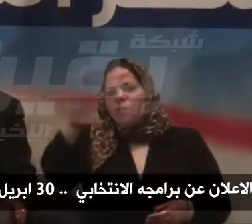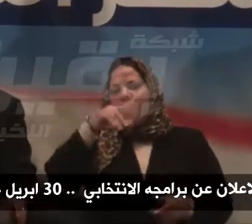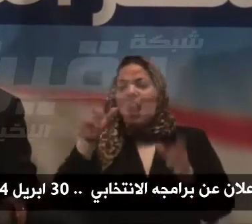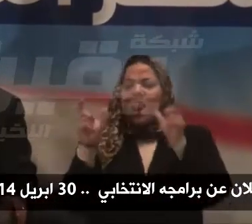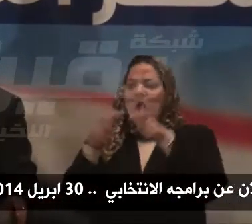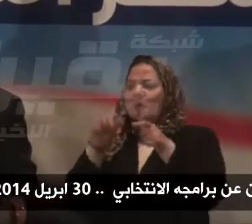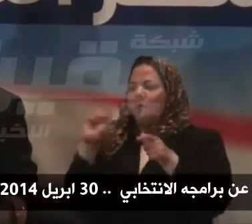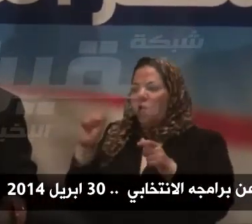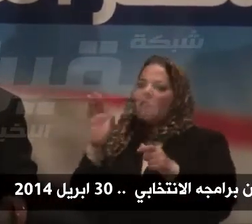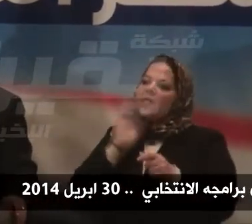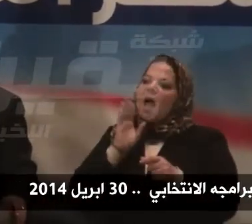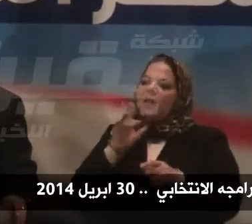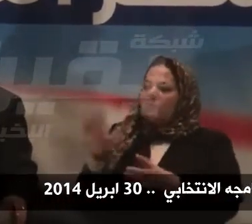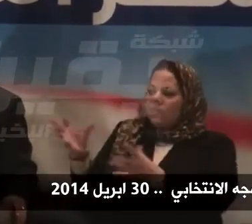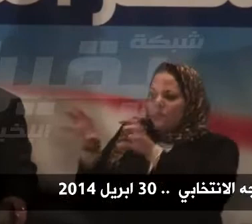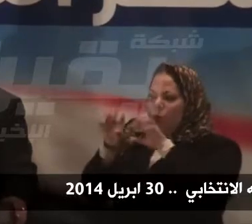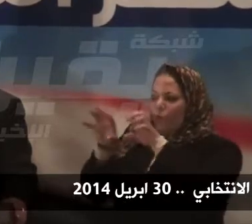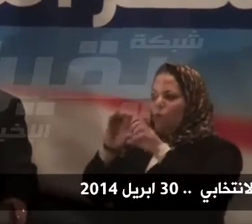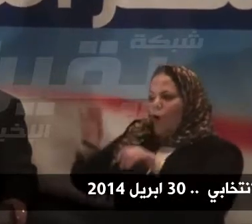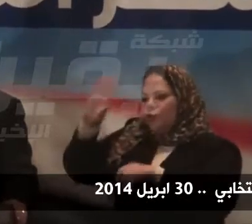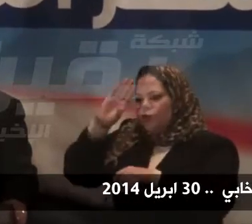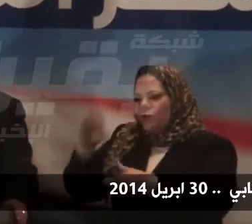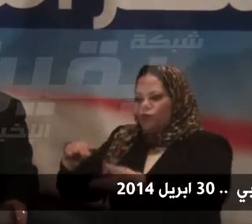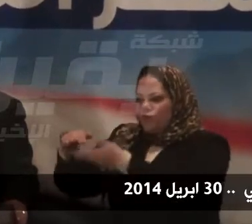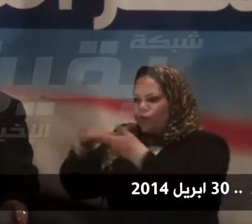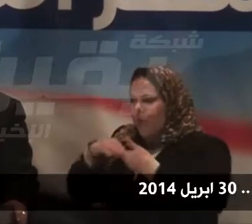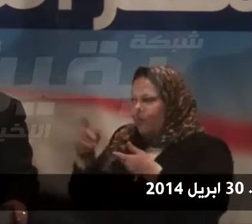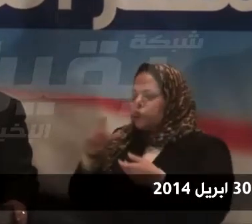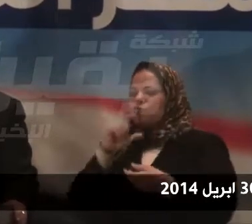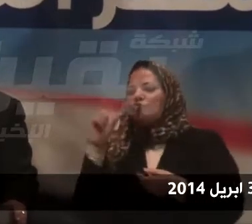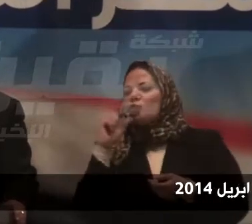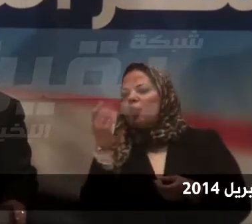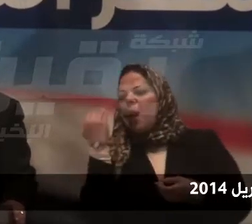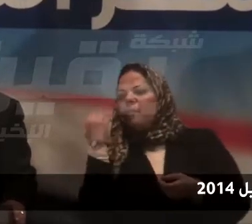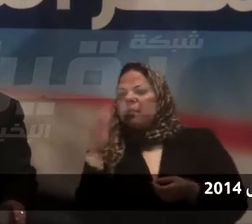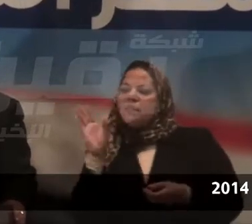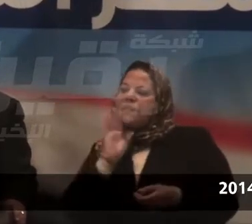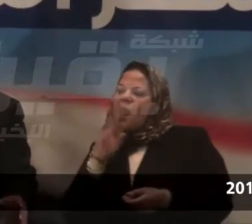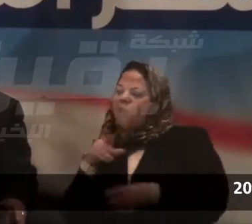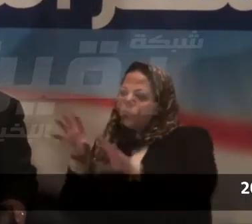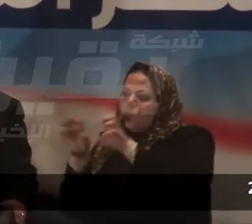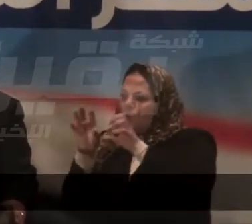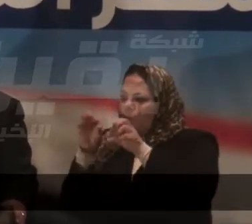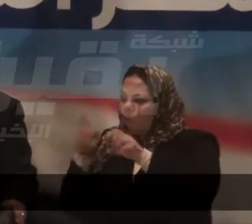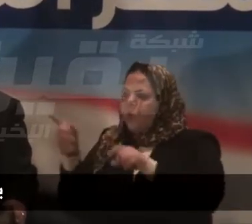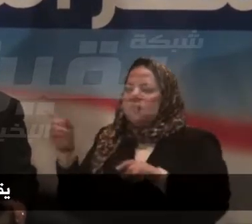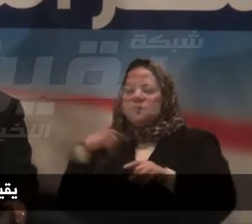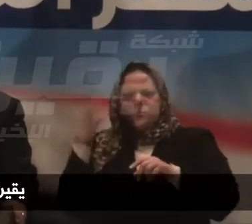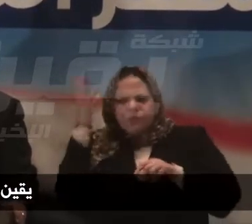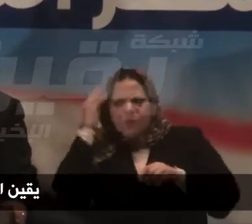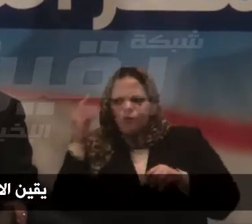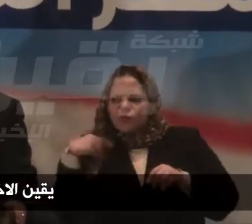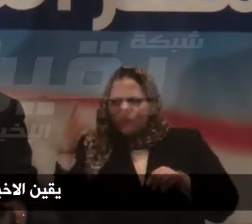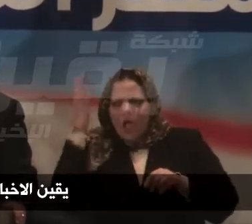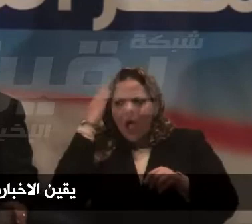اللجنة اللي أنا اتعلمت منها على مدار الكام شهر اللي فاتوا واستفدت بخبراتهم،